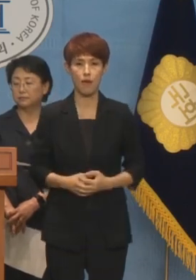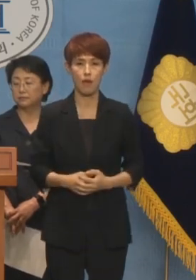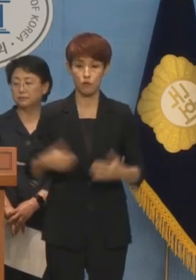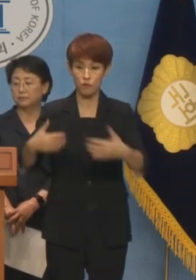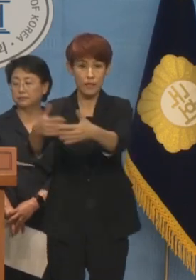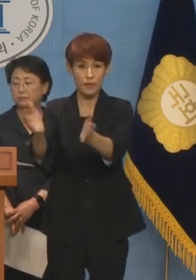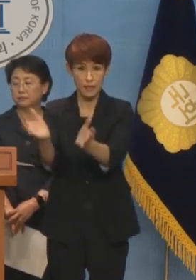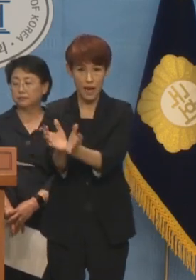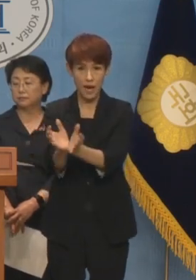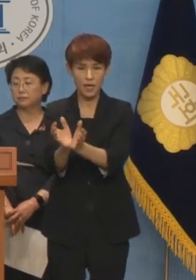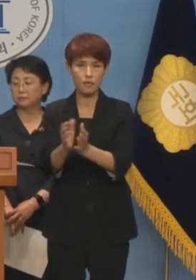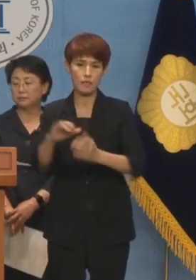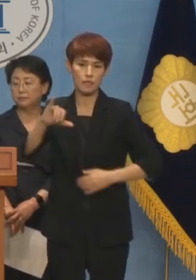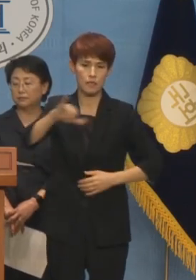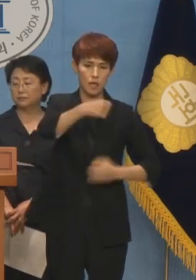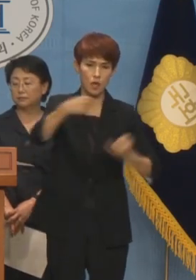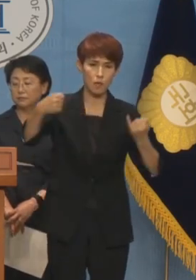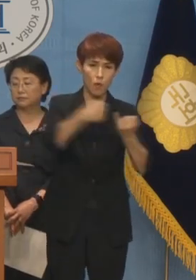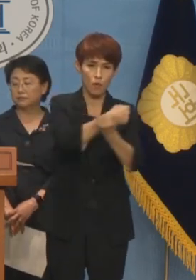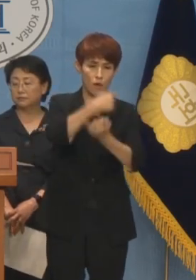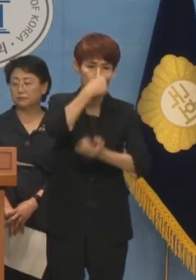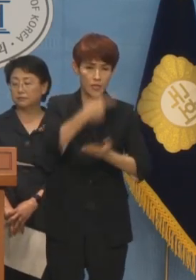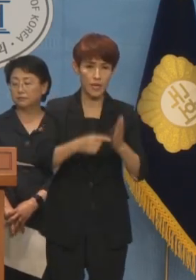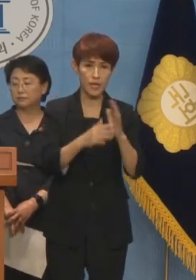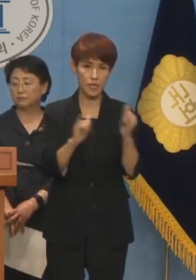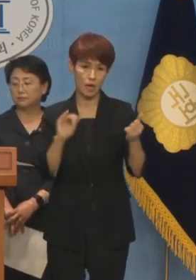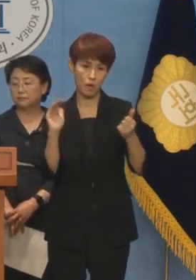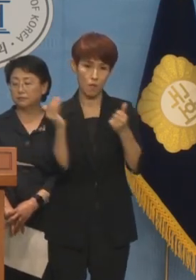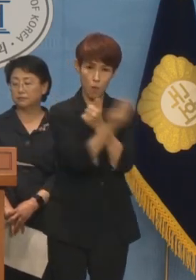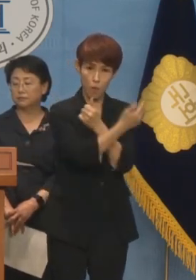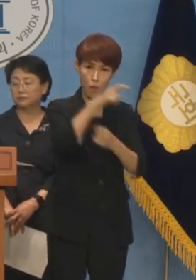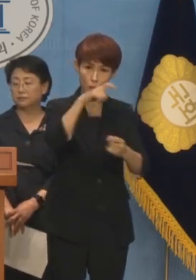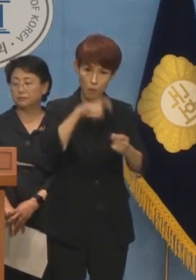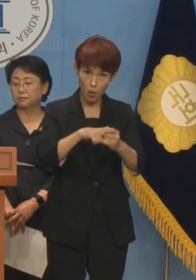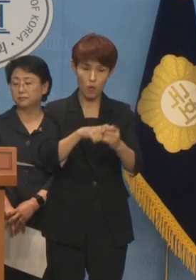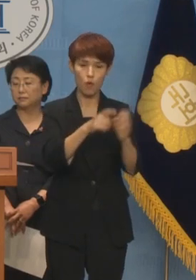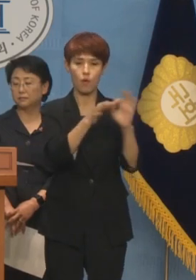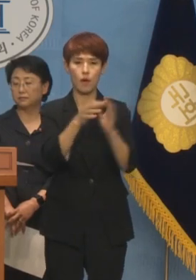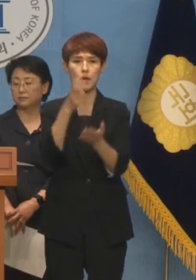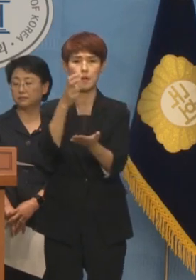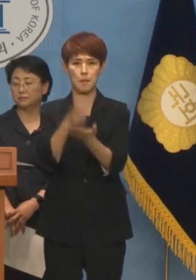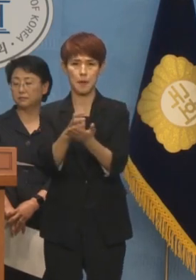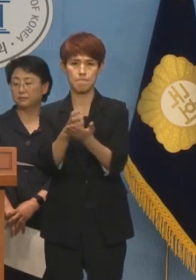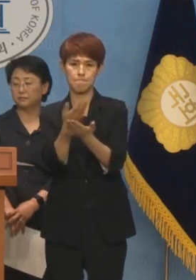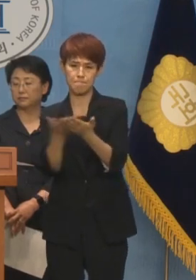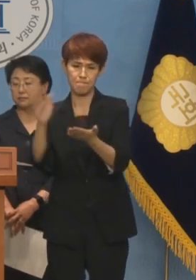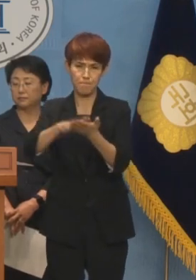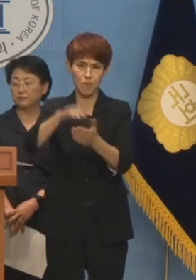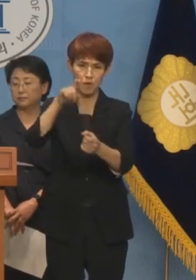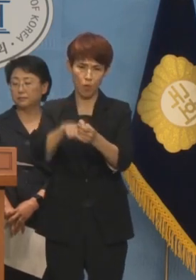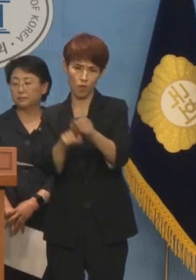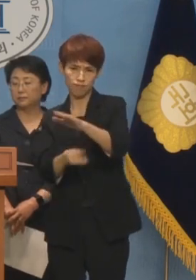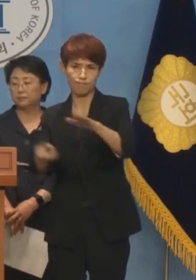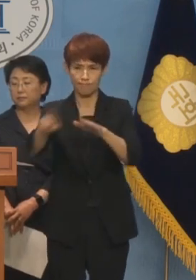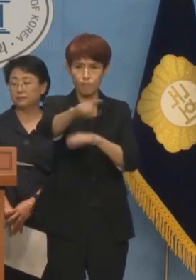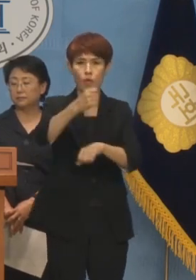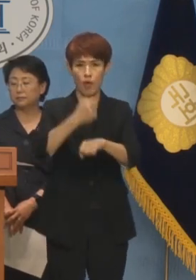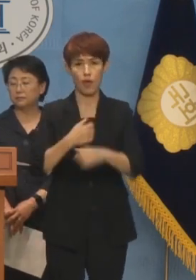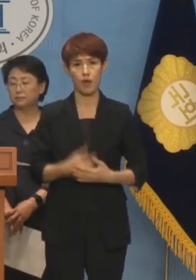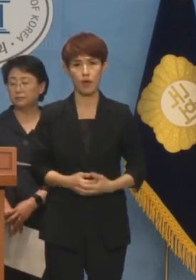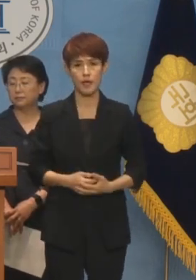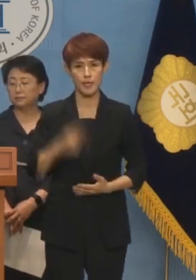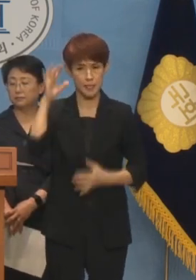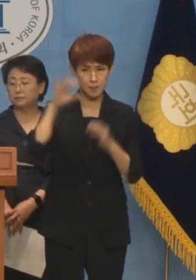혁신당이 교제폭력 피해자 보호를 위해 관련 법 개정이나 제정에 앞장서겠습니다. 뜻을 같이